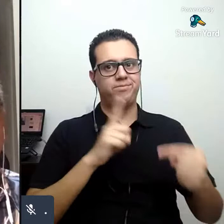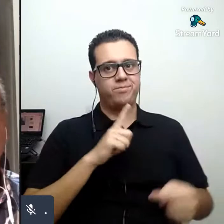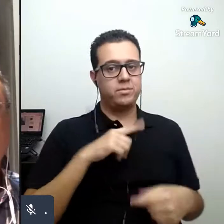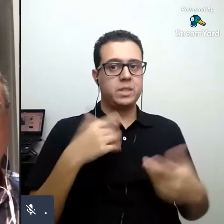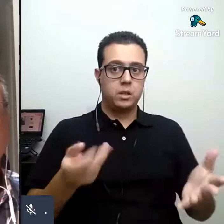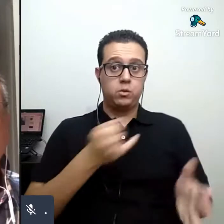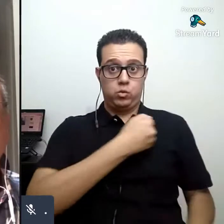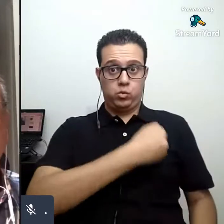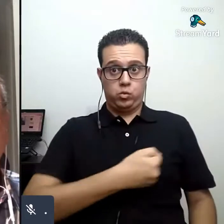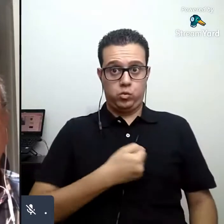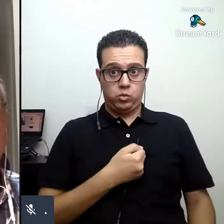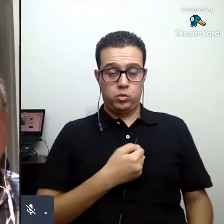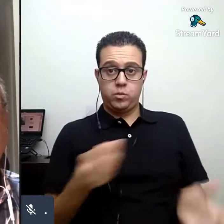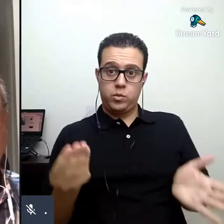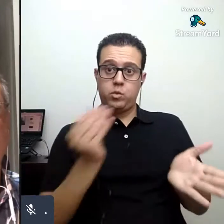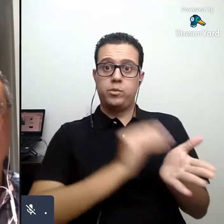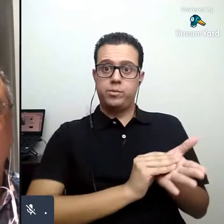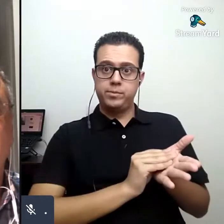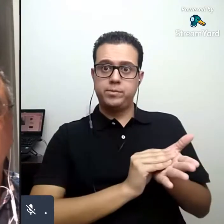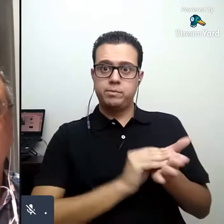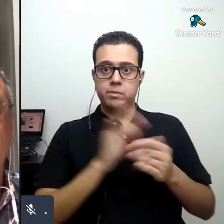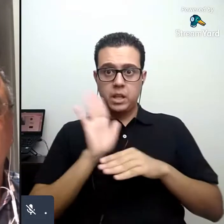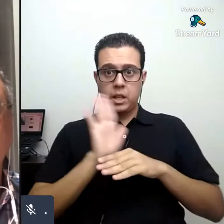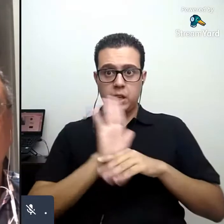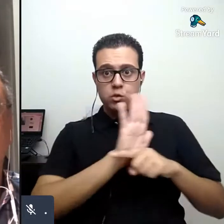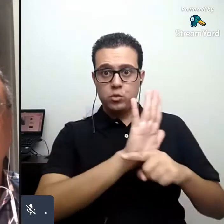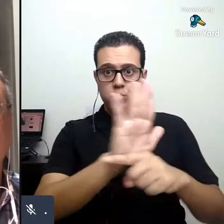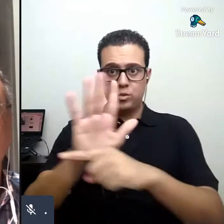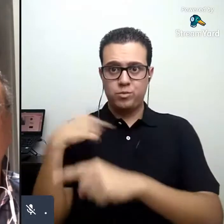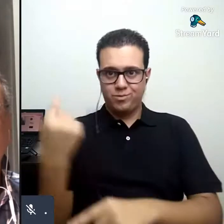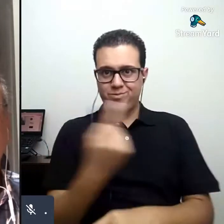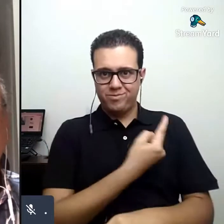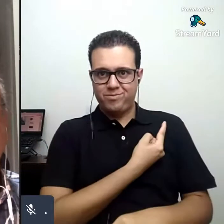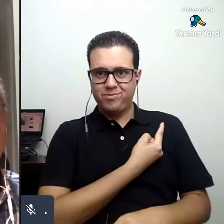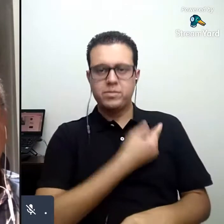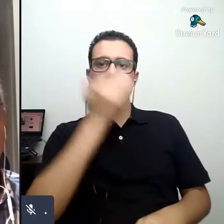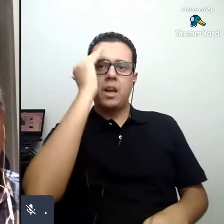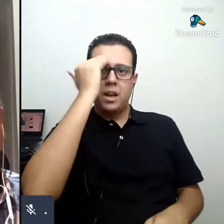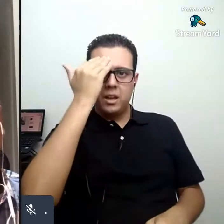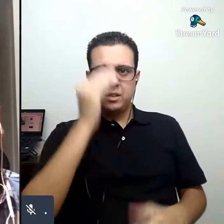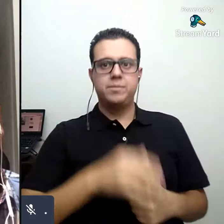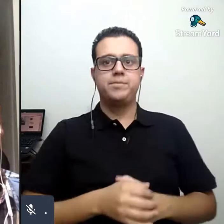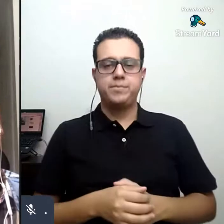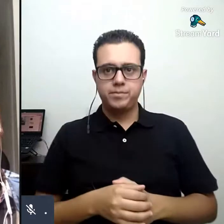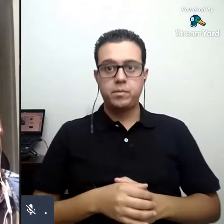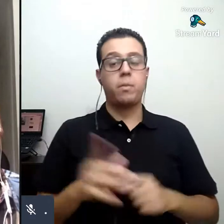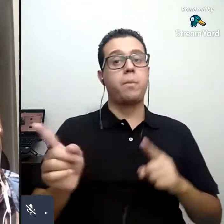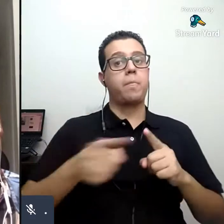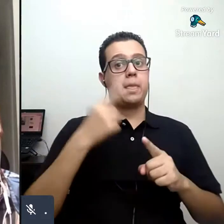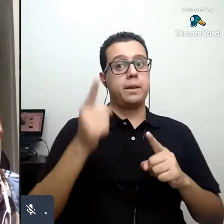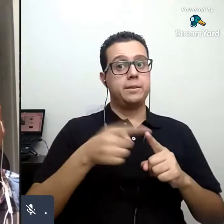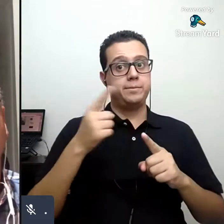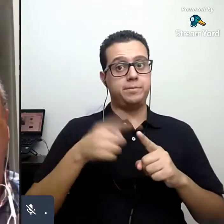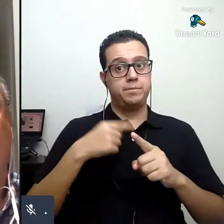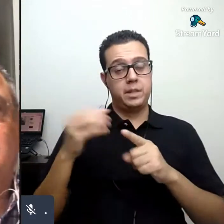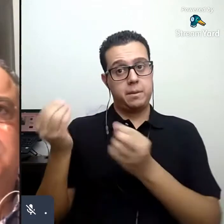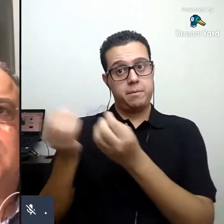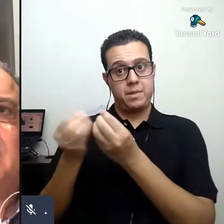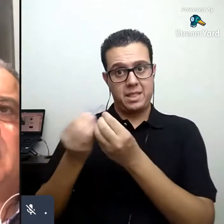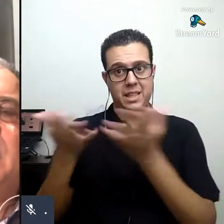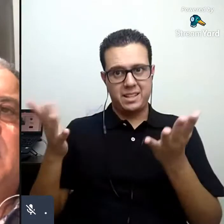a entendermos tudo o que está acontecendo. Ele fez um primeiro sinal para os seus discípulos, e agora ele faz um segundo